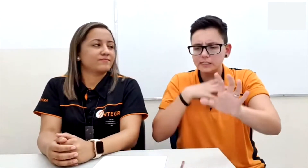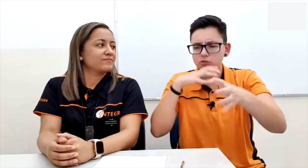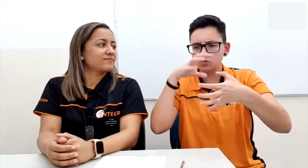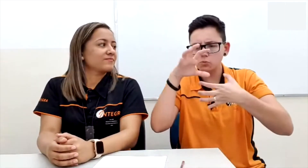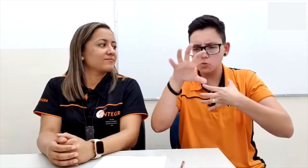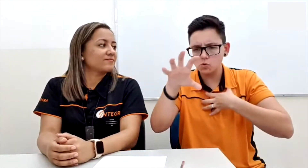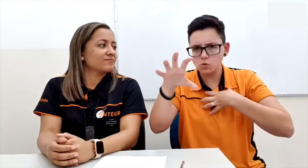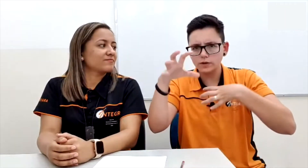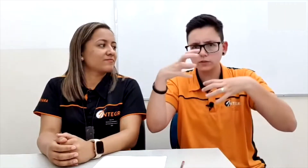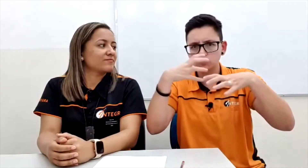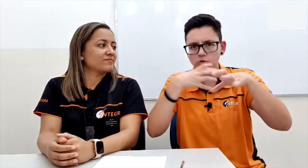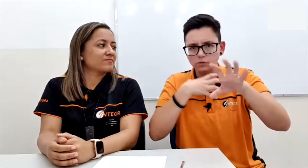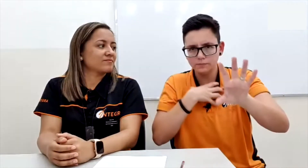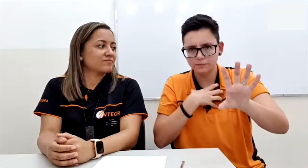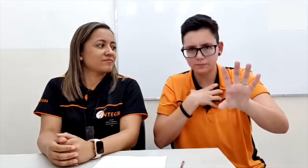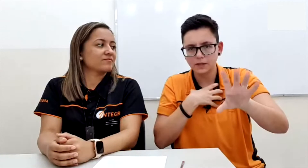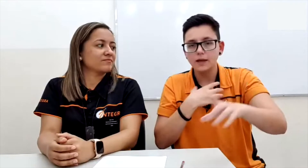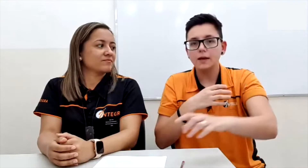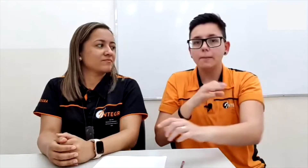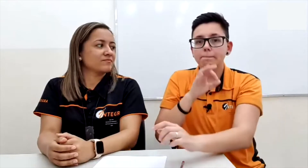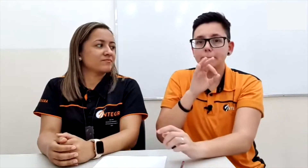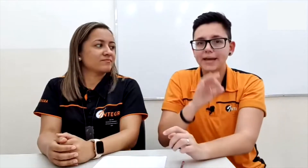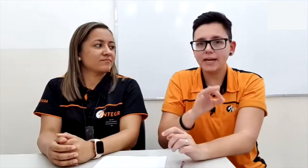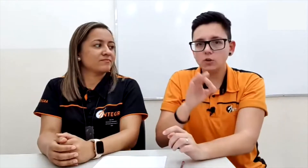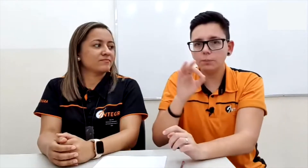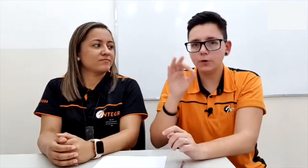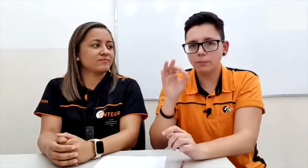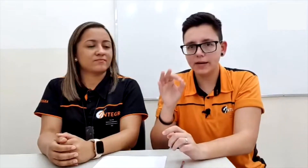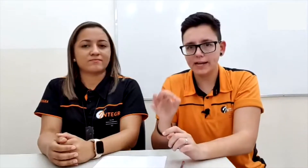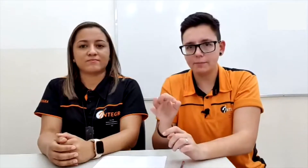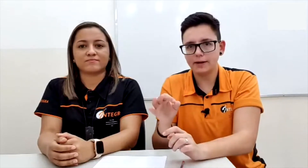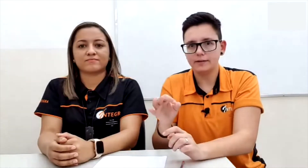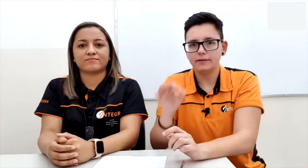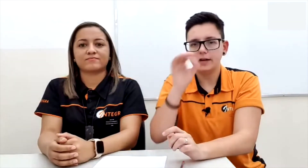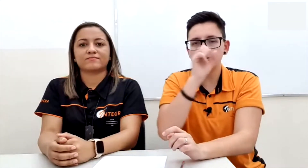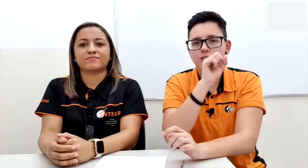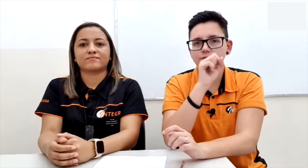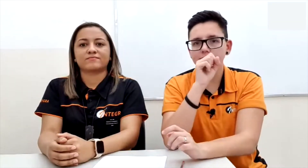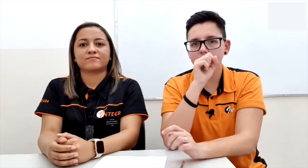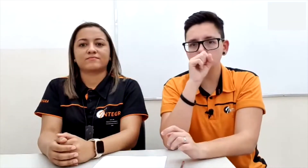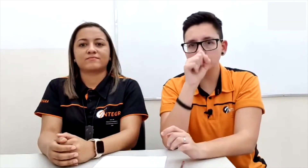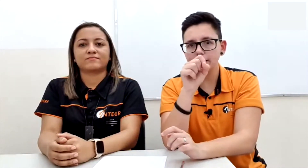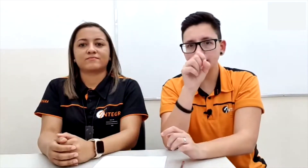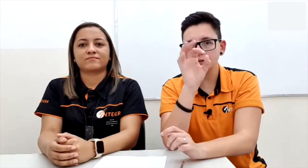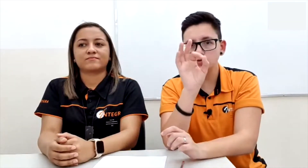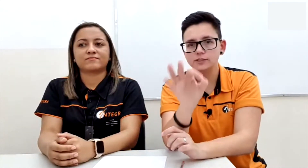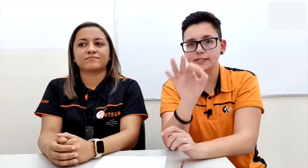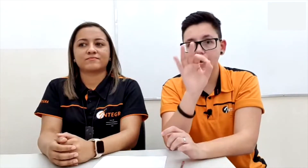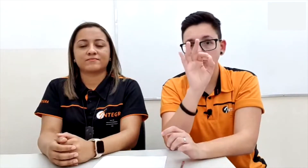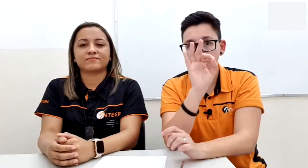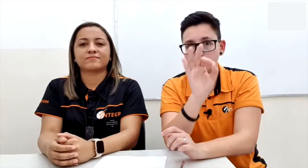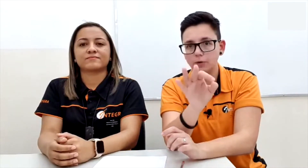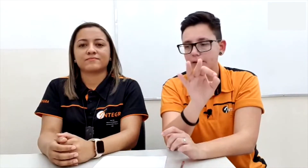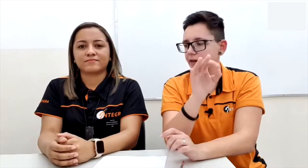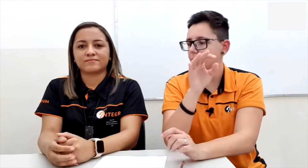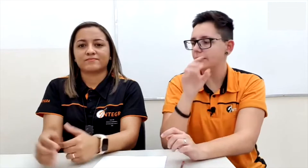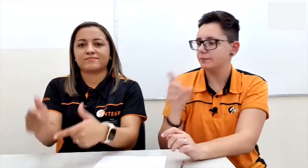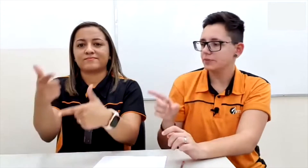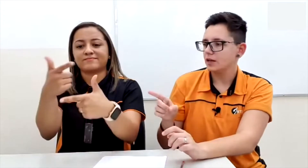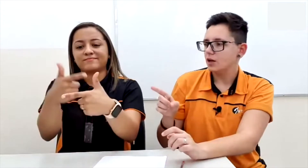sinto muito pelo problema. A gente vai resumir no sinal de problema.